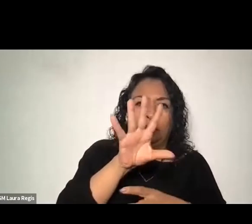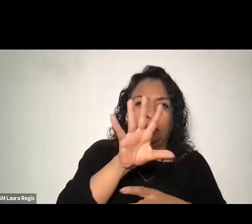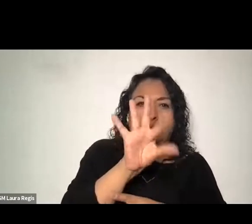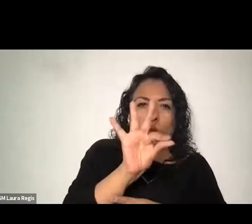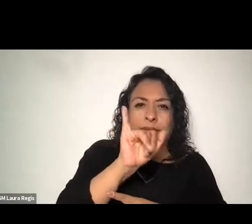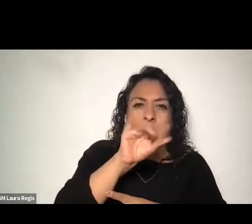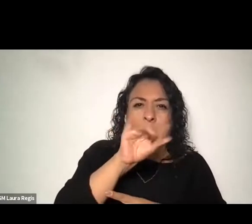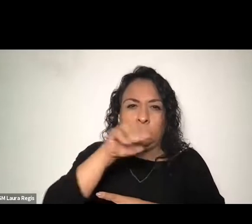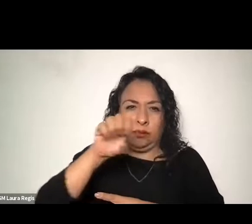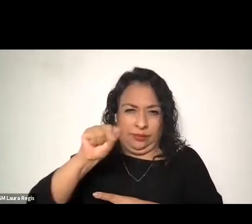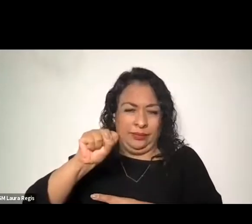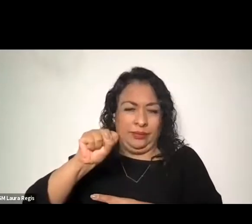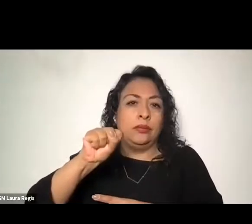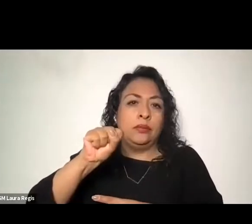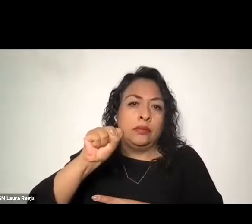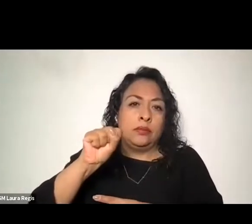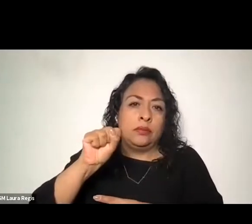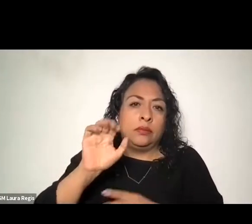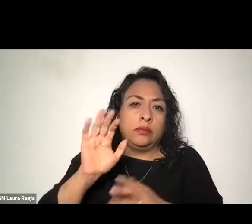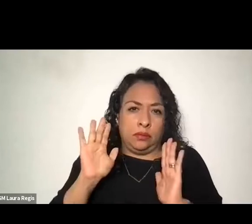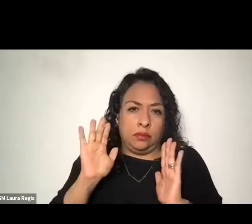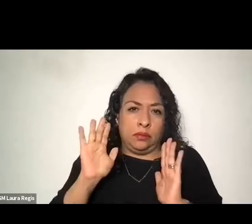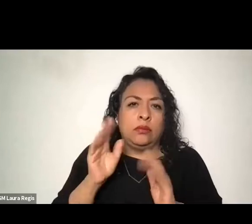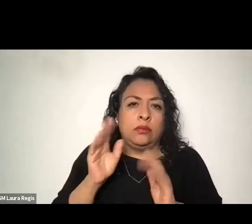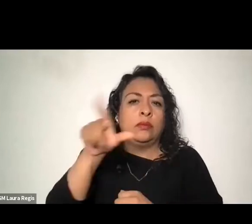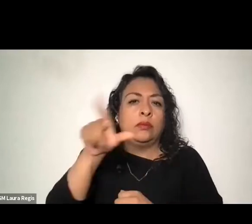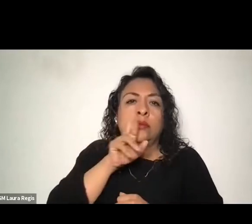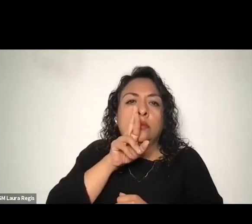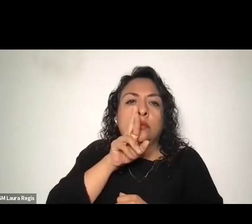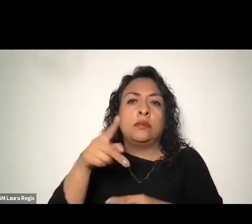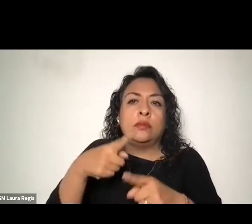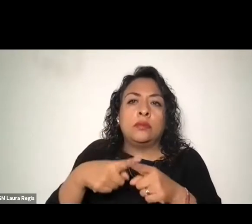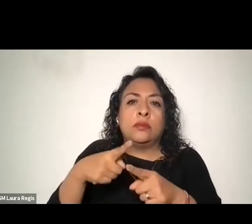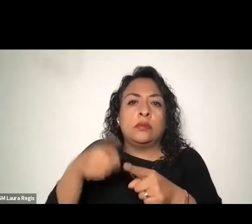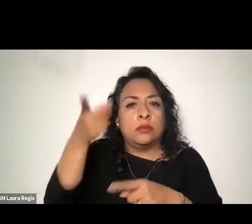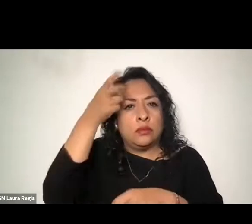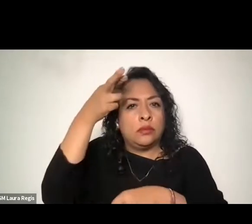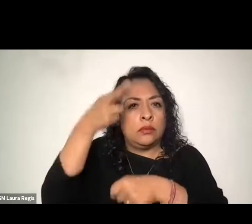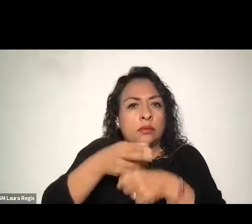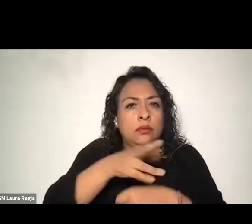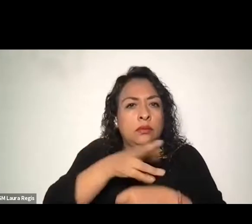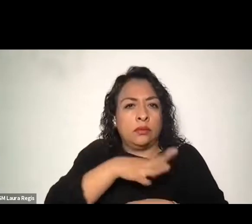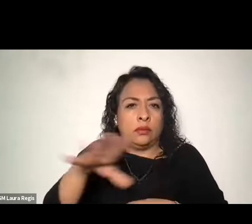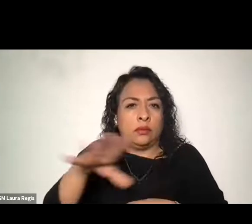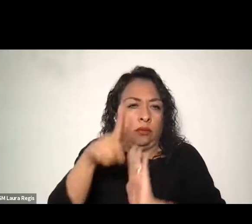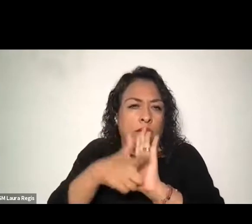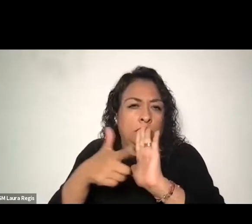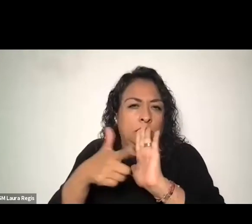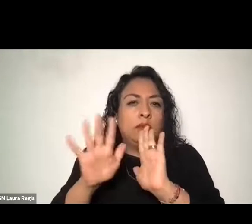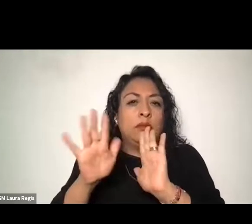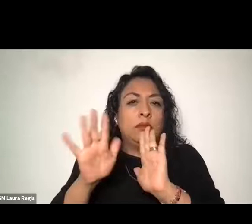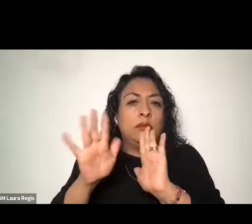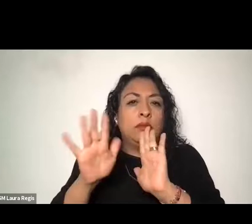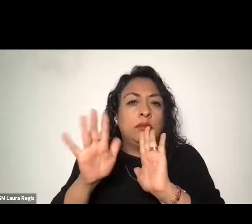IMSS, ahora las contestará nuestro director general jurídico. Ya de hecho está escribiendo